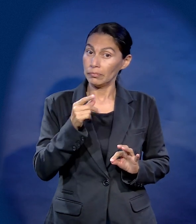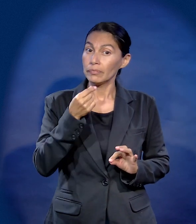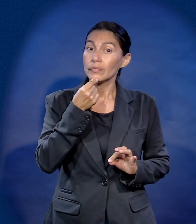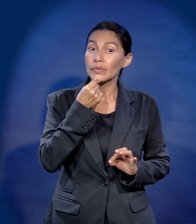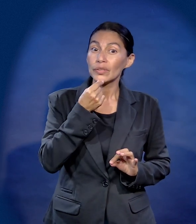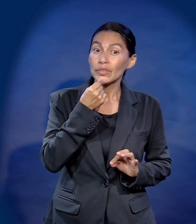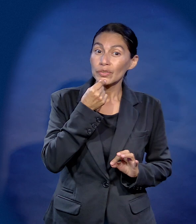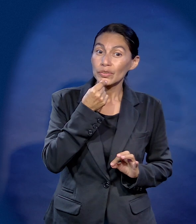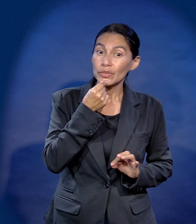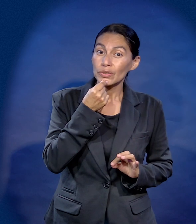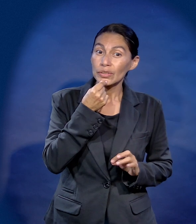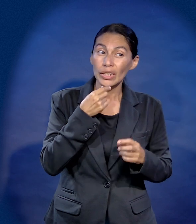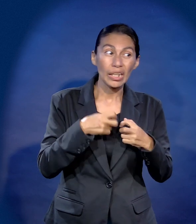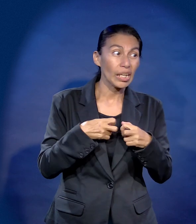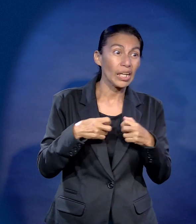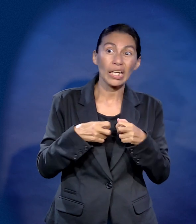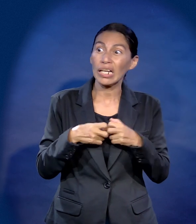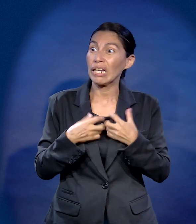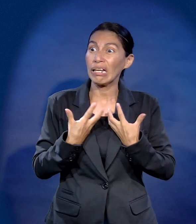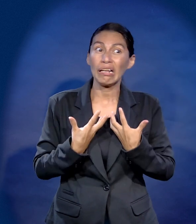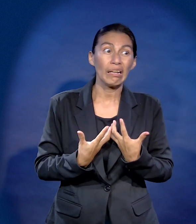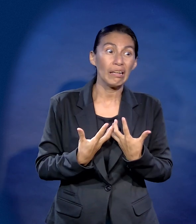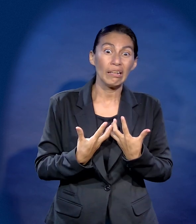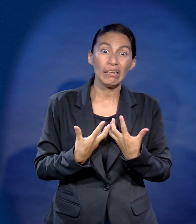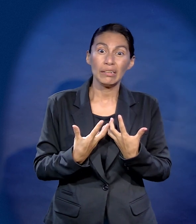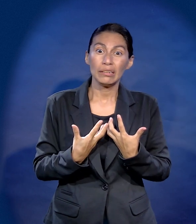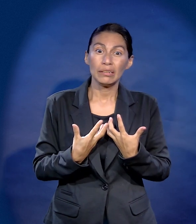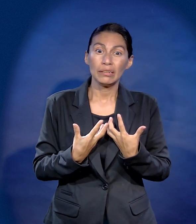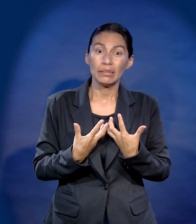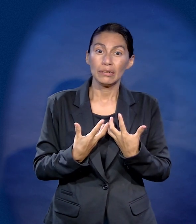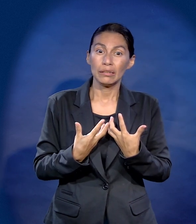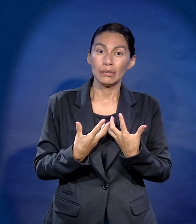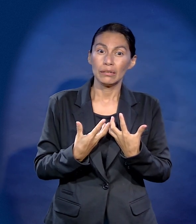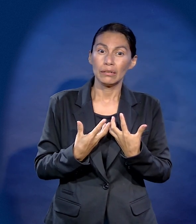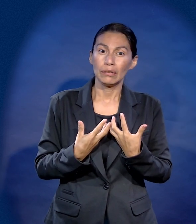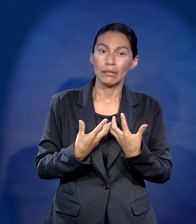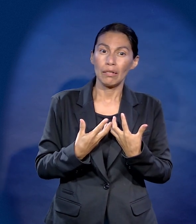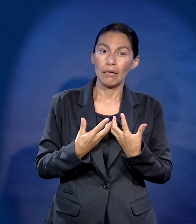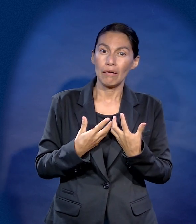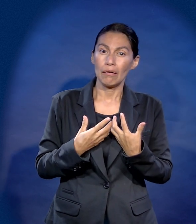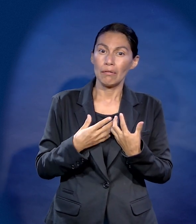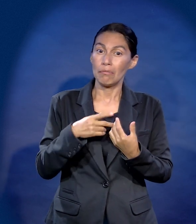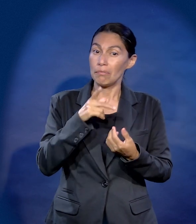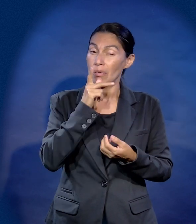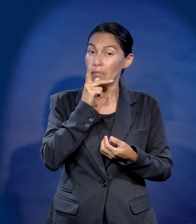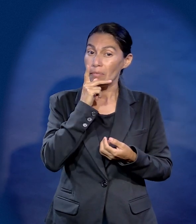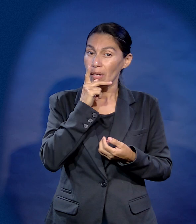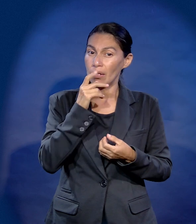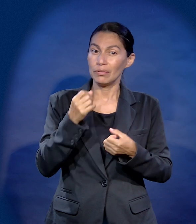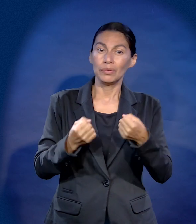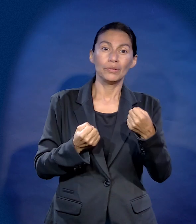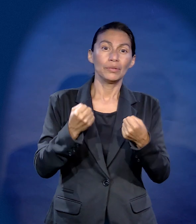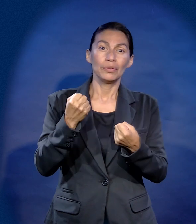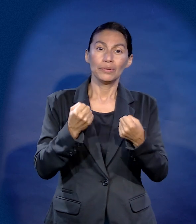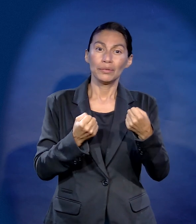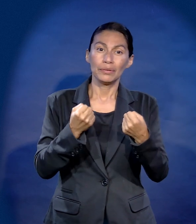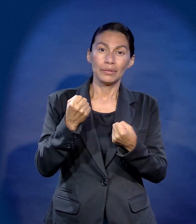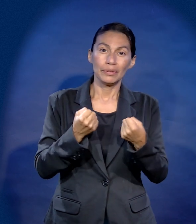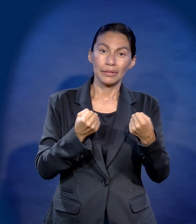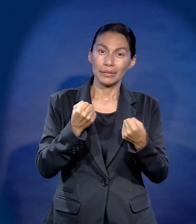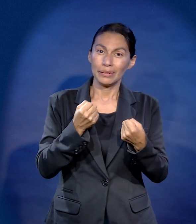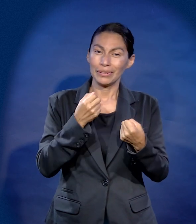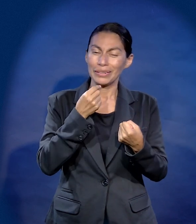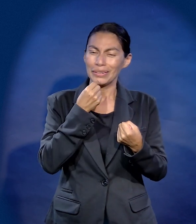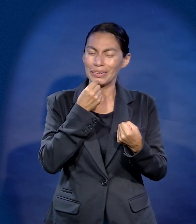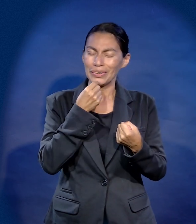relajado. Pero los niños empiezan a estresarse y a inquietarse, sobre todo sabiendo que papá está